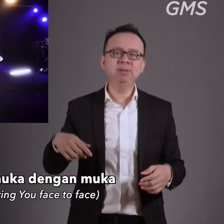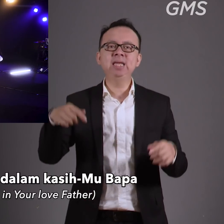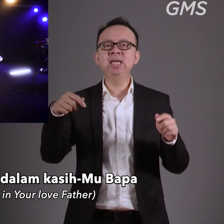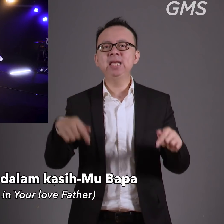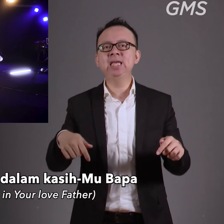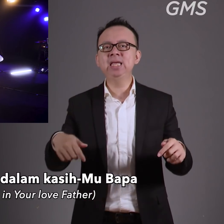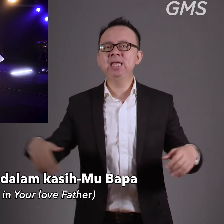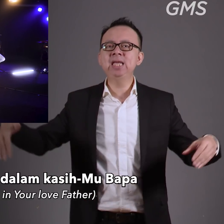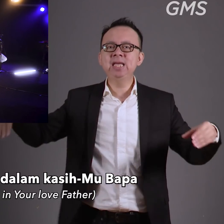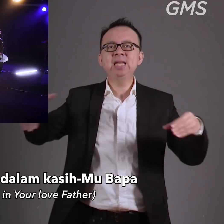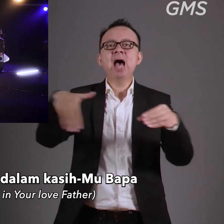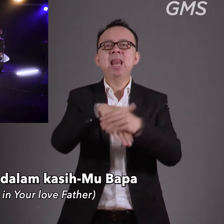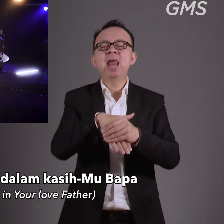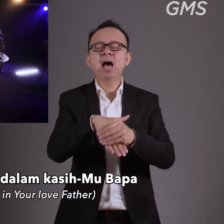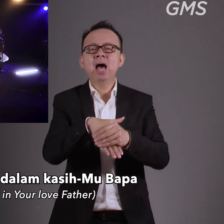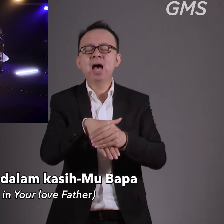tenggelam di